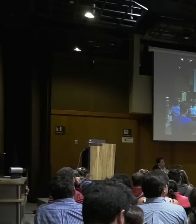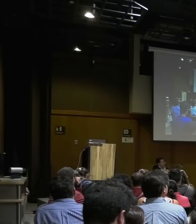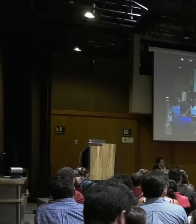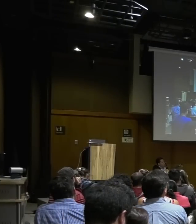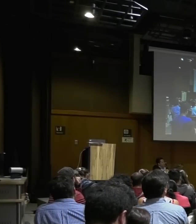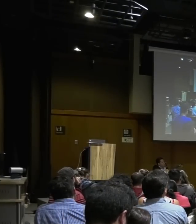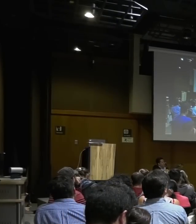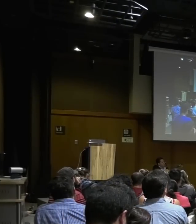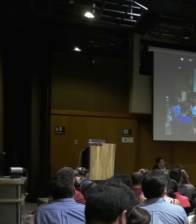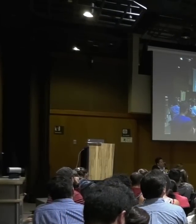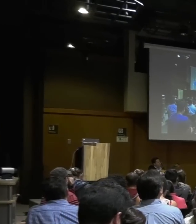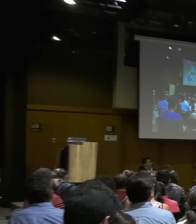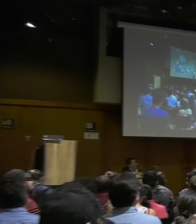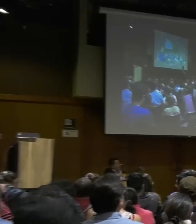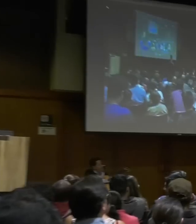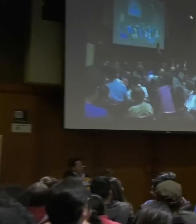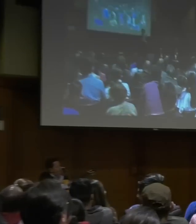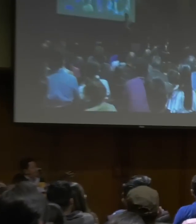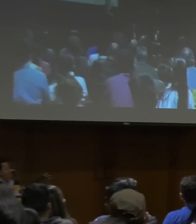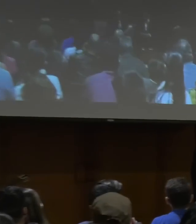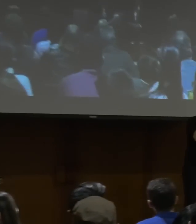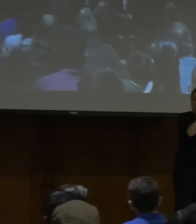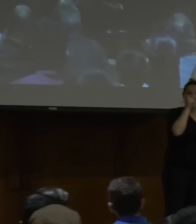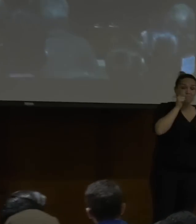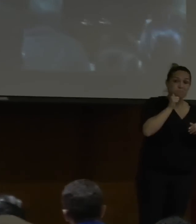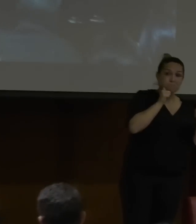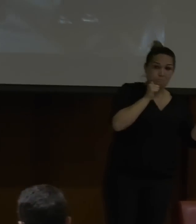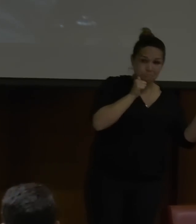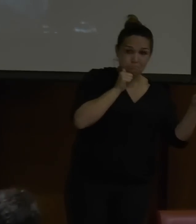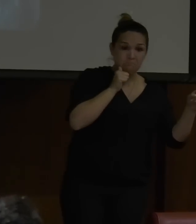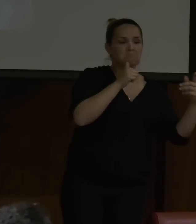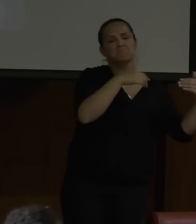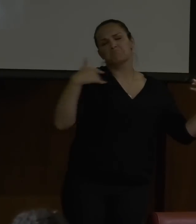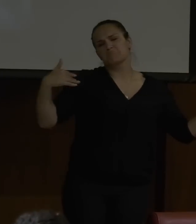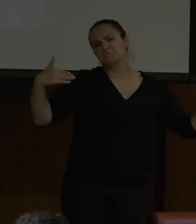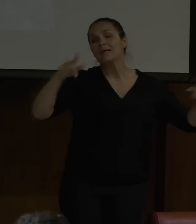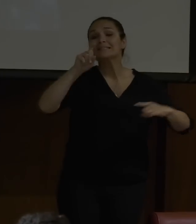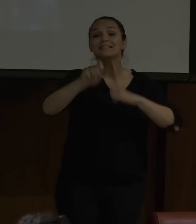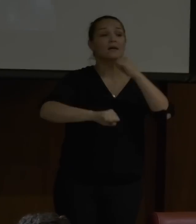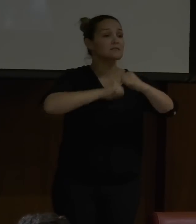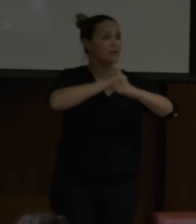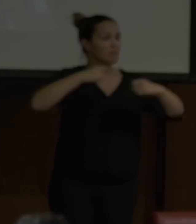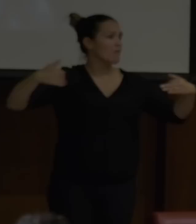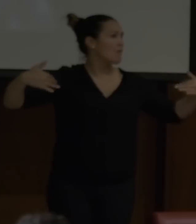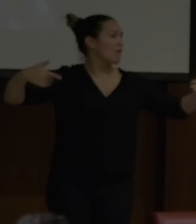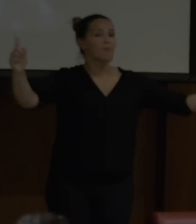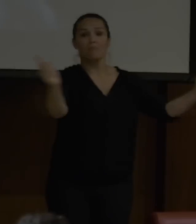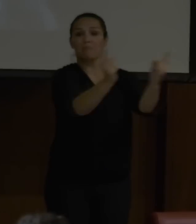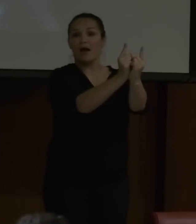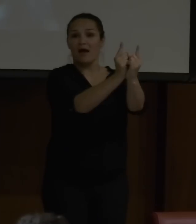Seis años después, Matilde y Leandro se volvieron a encontrar en una visita que el cantante hizo al plan, invitado, como siempre, a cantar en una